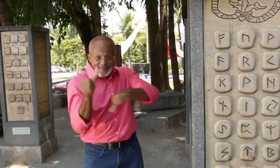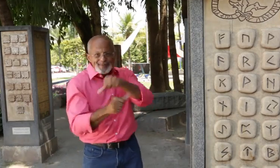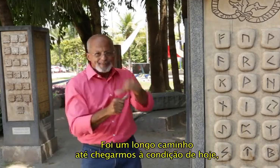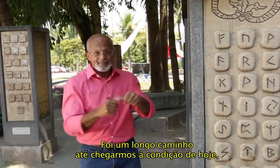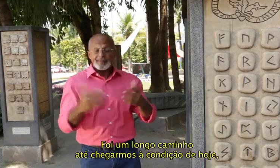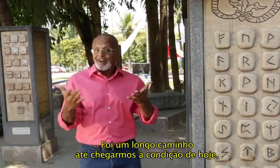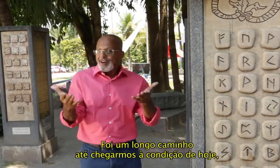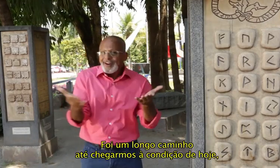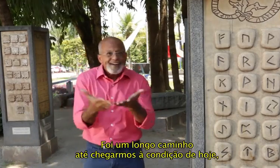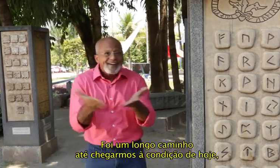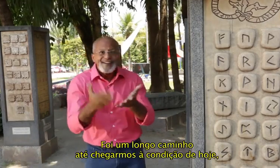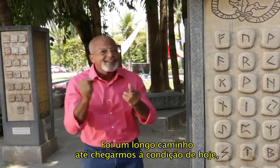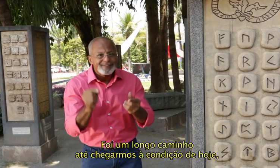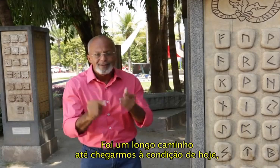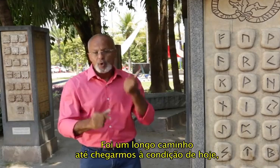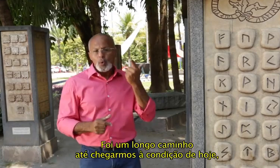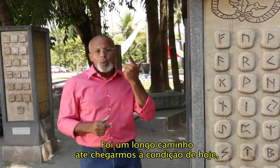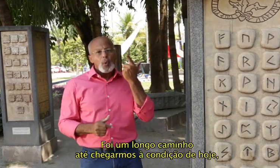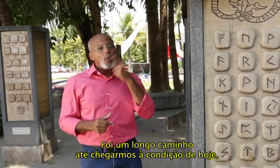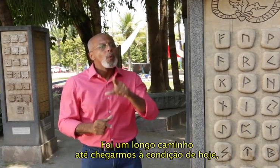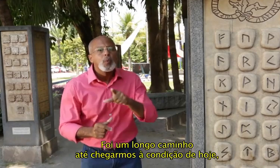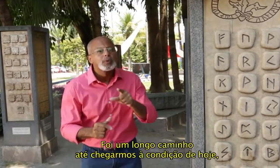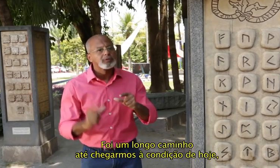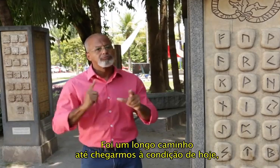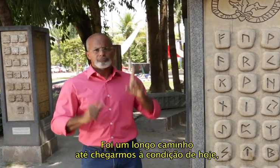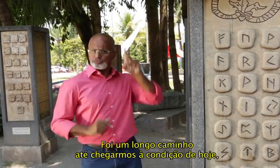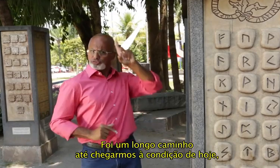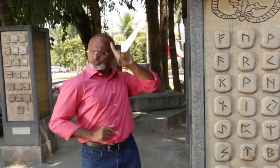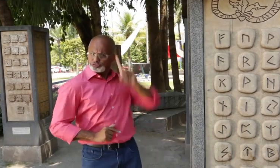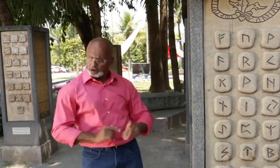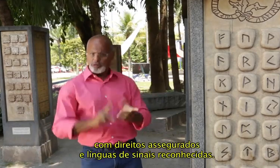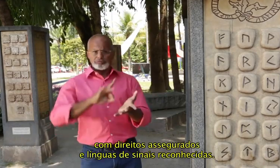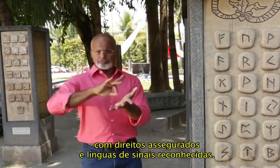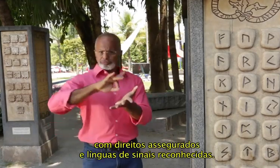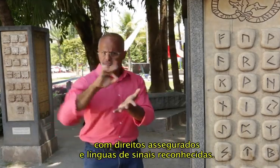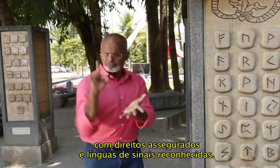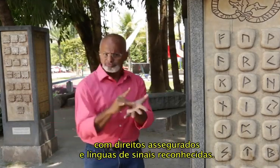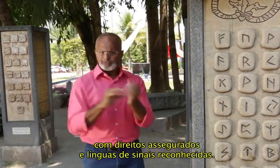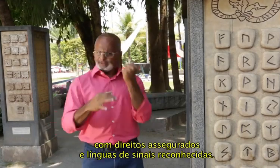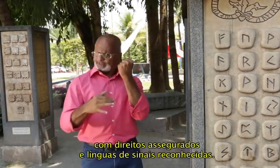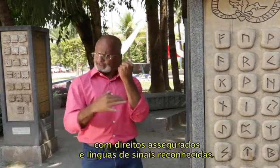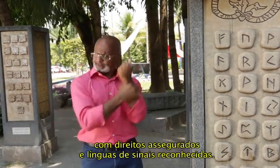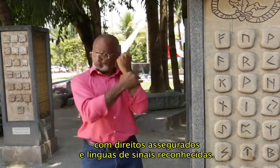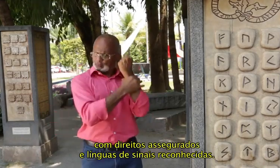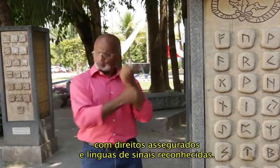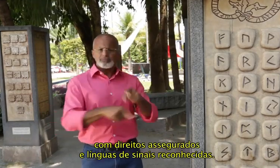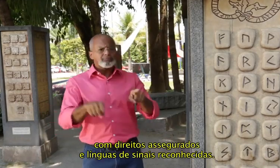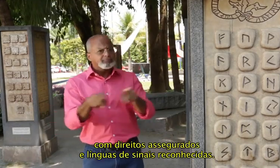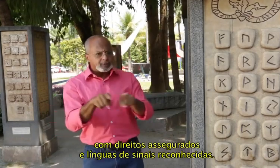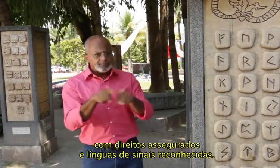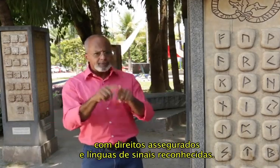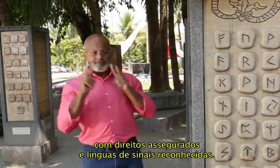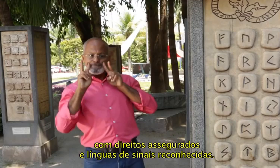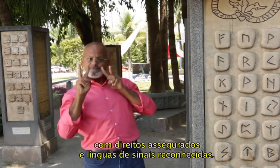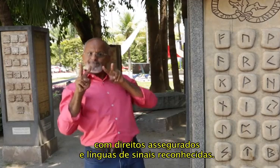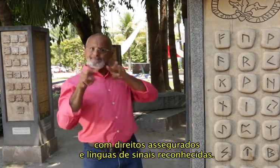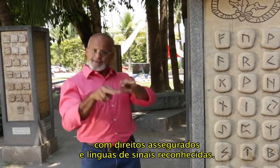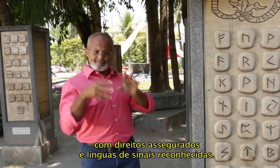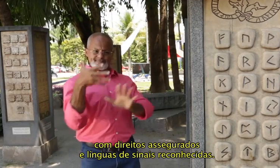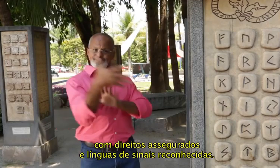Foi um longo caminho até chegarmos à condição de hoje, com direitos assegurados e línguas de sinais